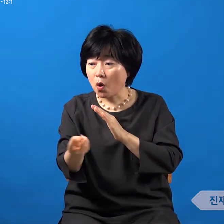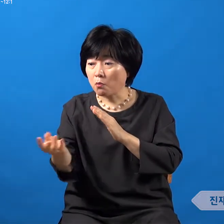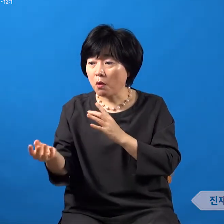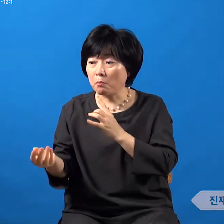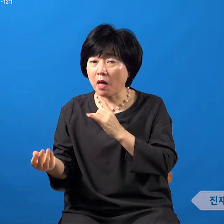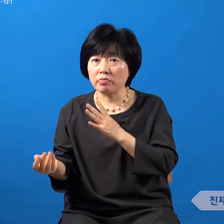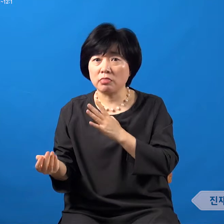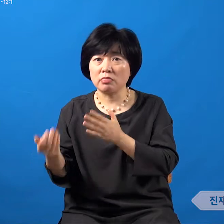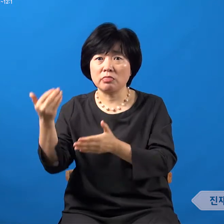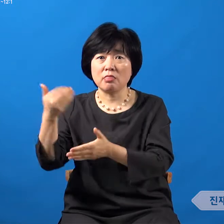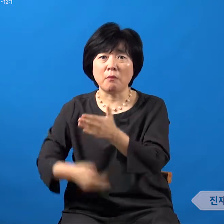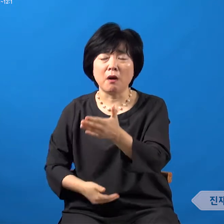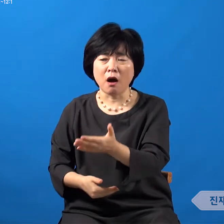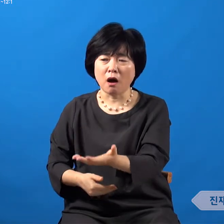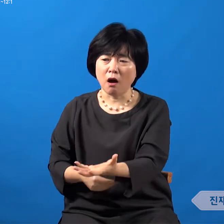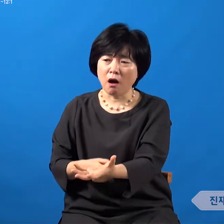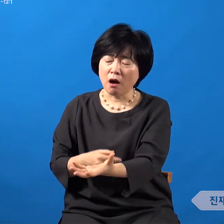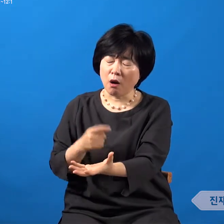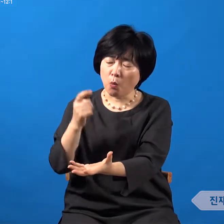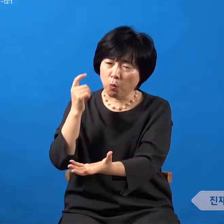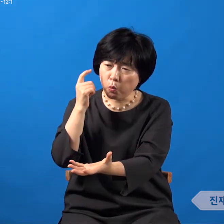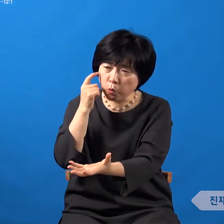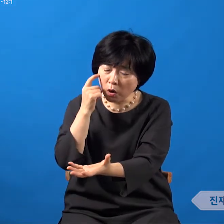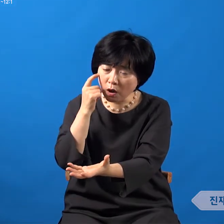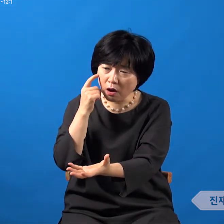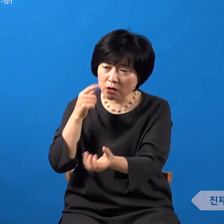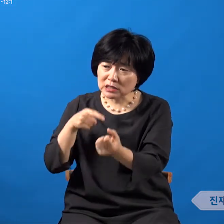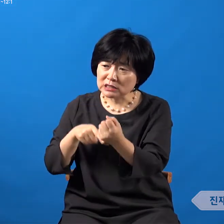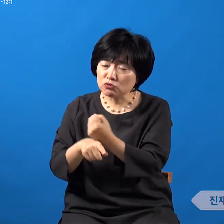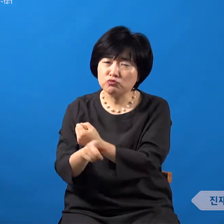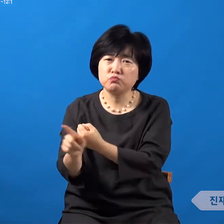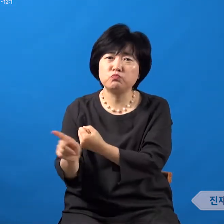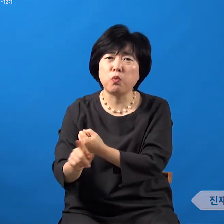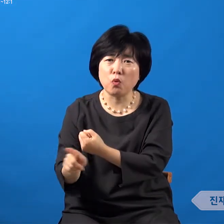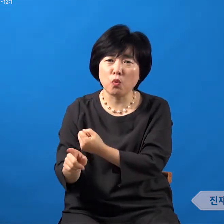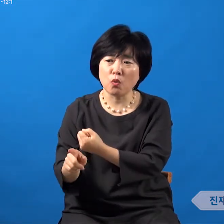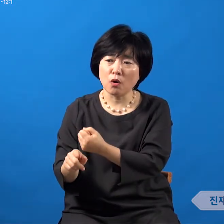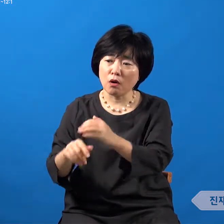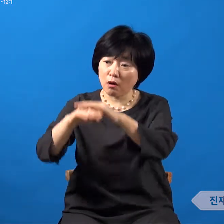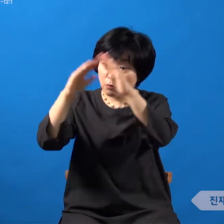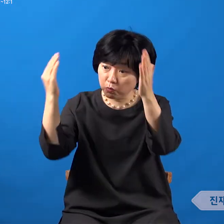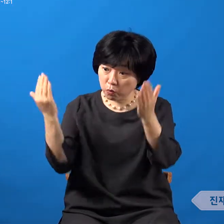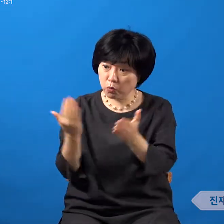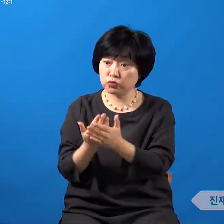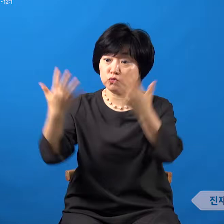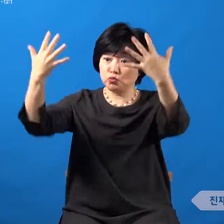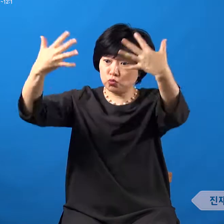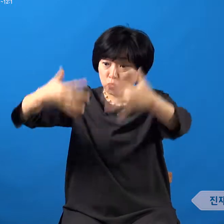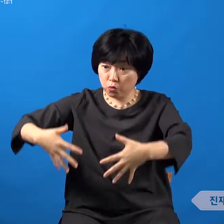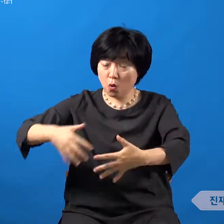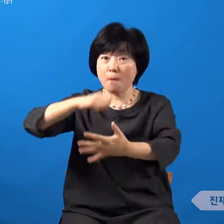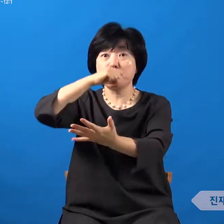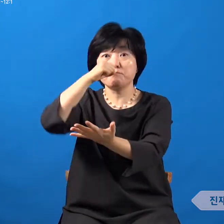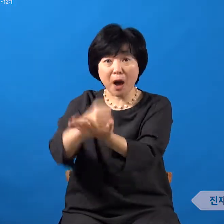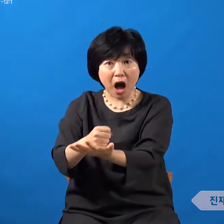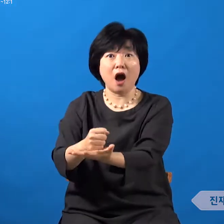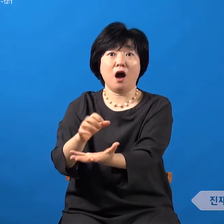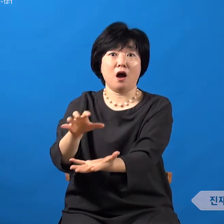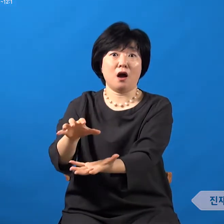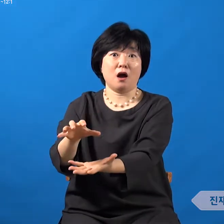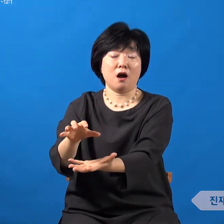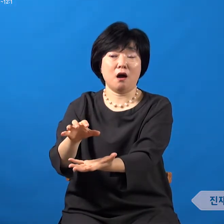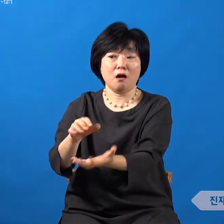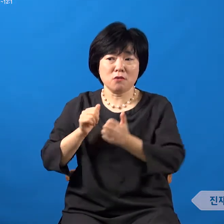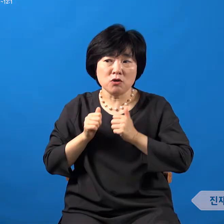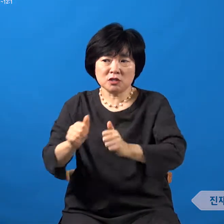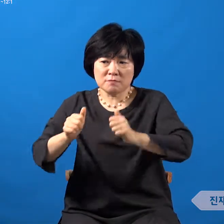몇 사람만 남게 됩니다. 이유를 알 수 없었습니다. 모든 것들을 다 갖추고 열심히